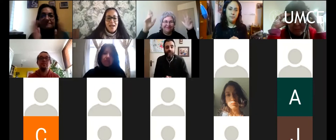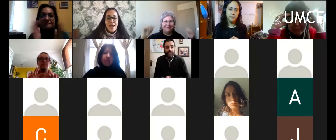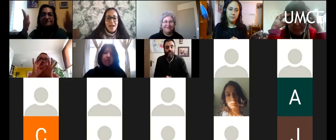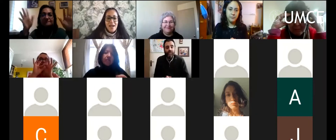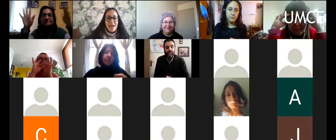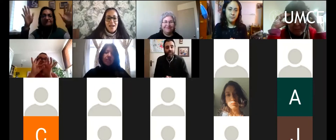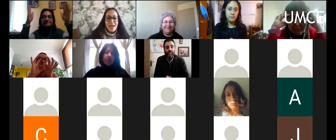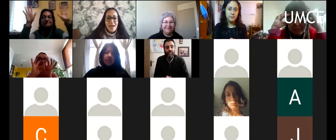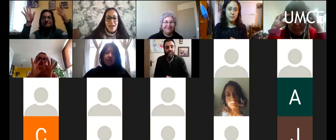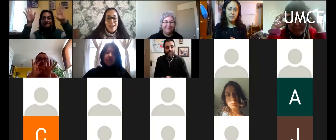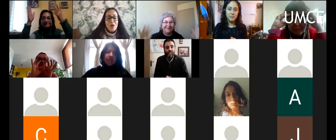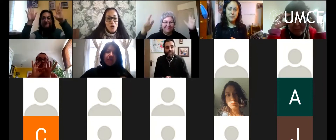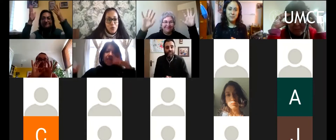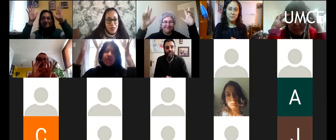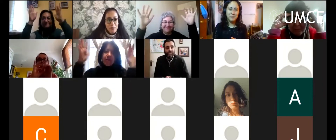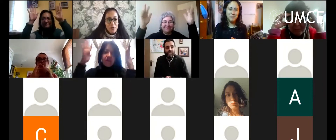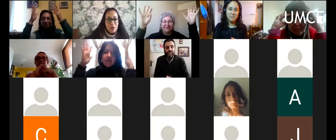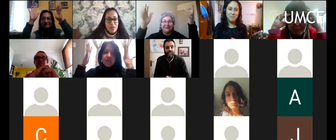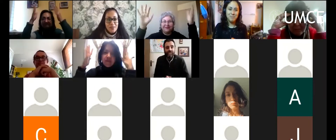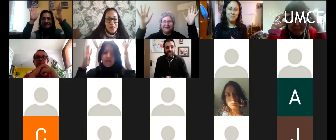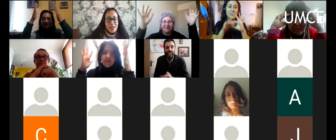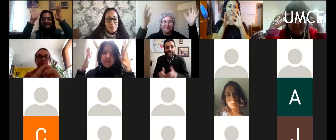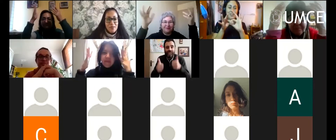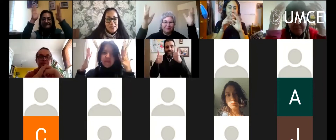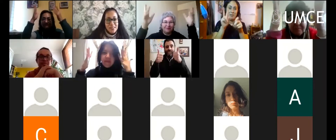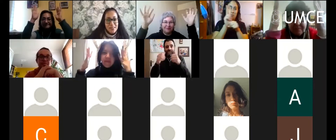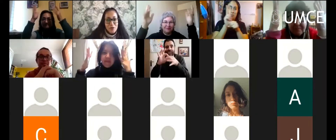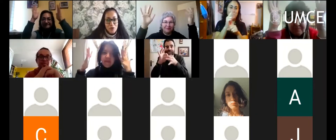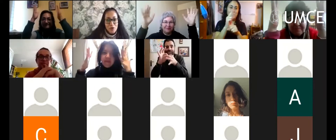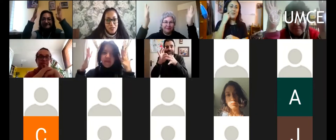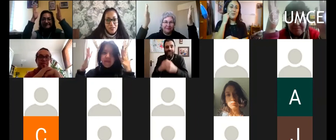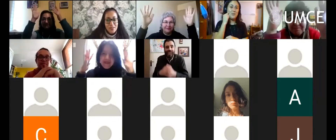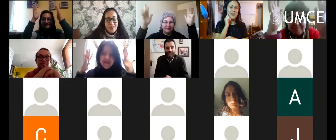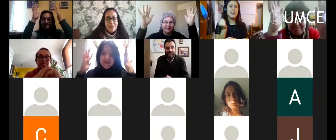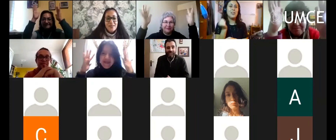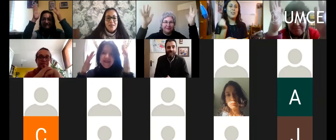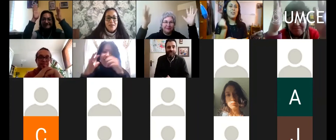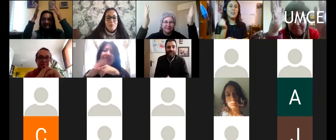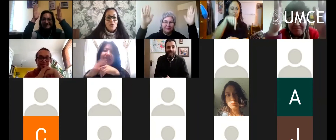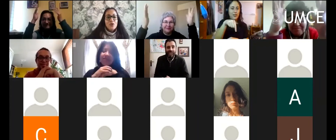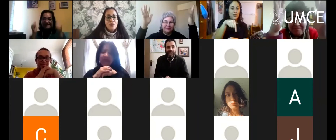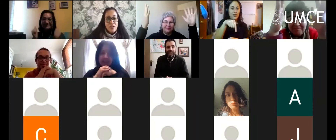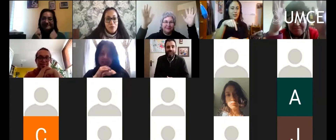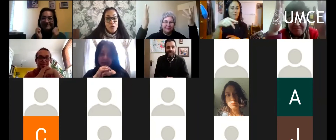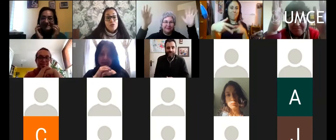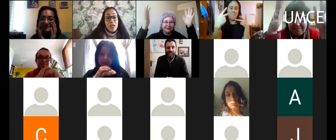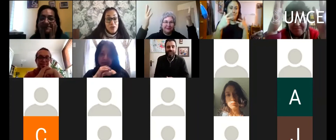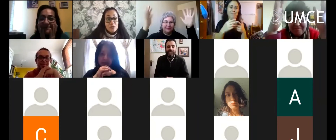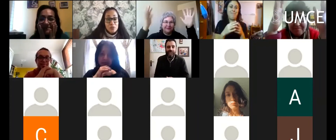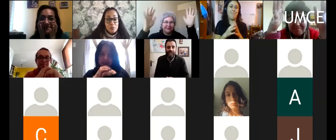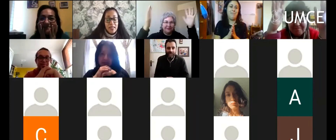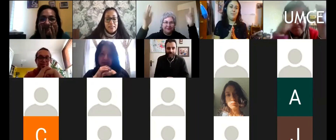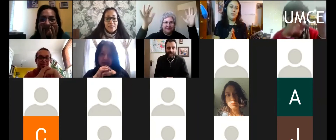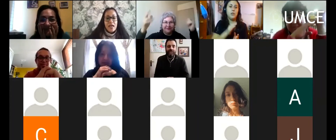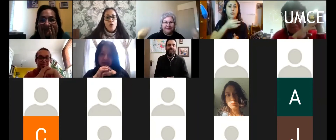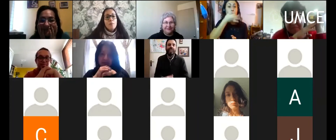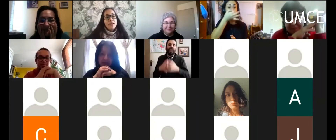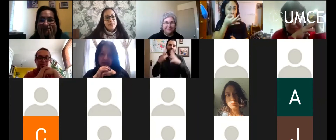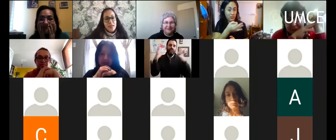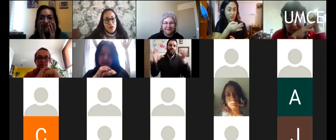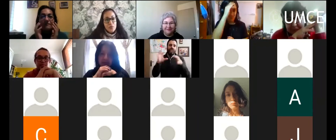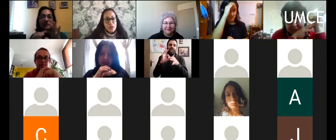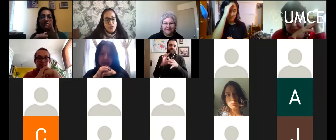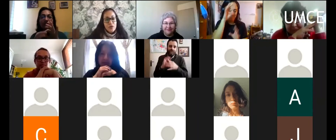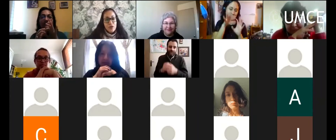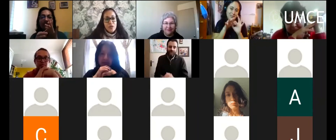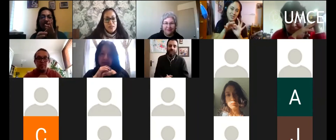Gracias a Juan Luis por estar presente hoy, por contarnos su experiencia,